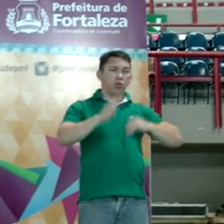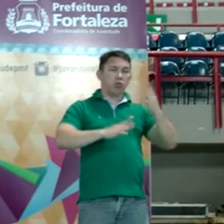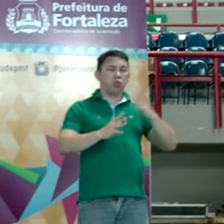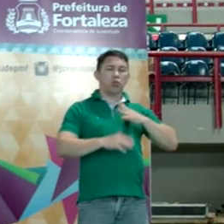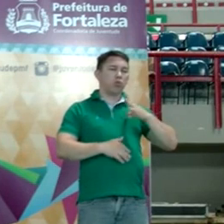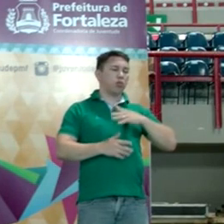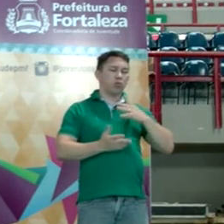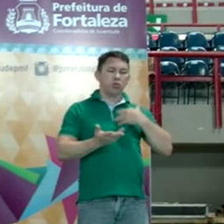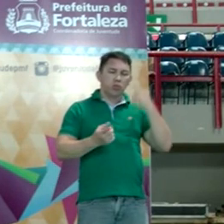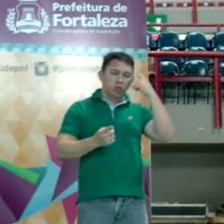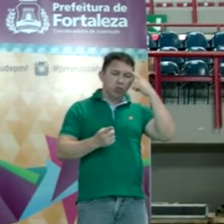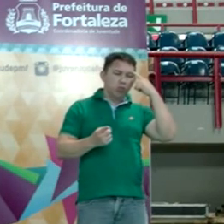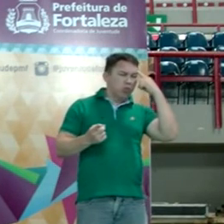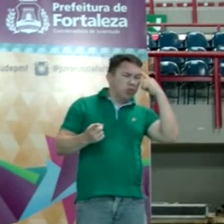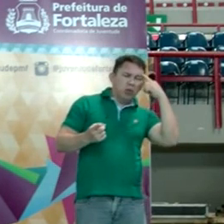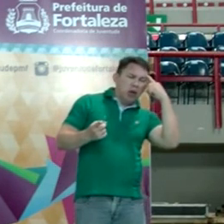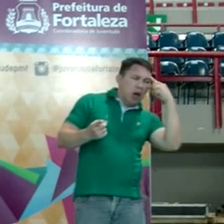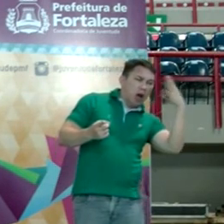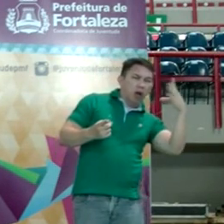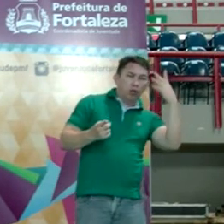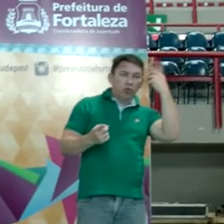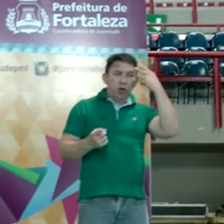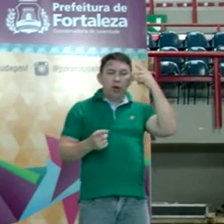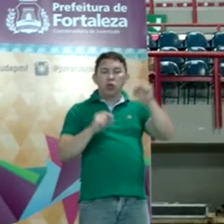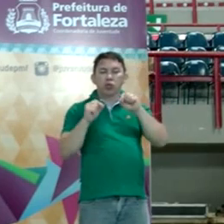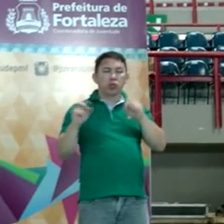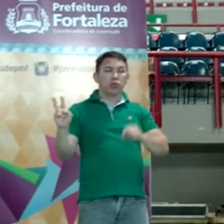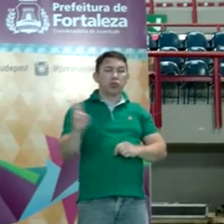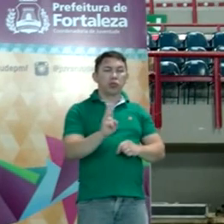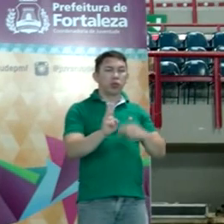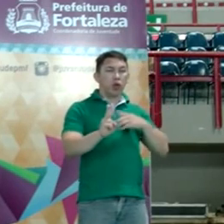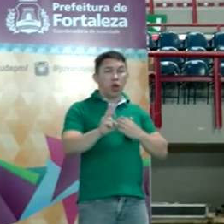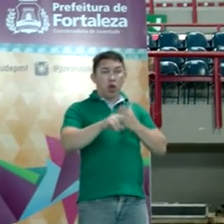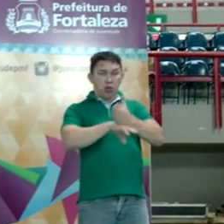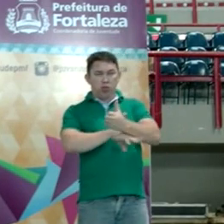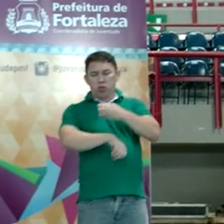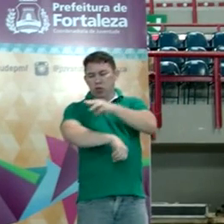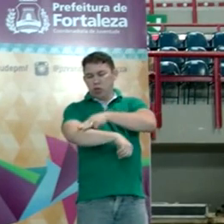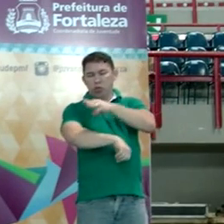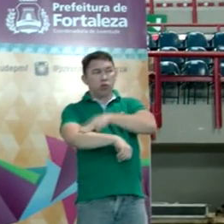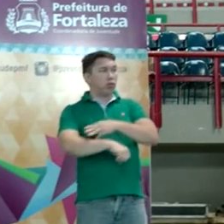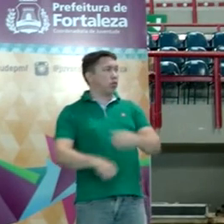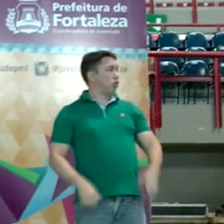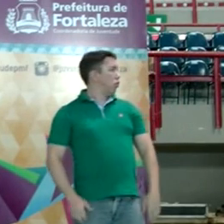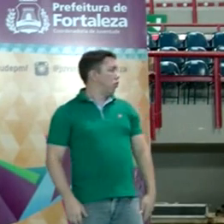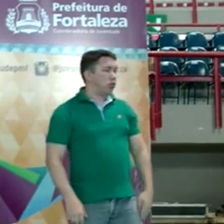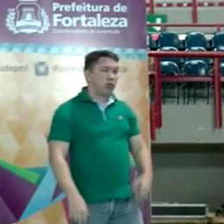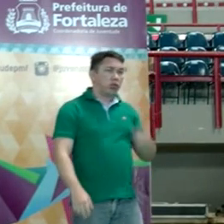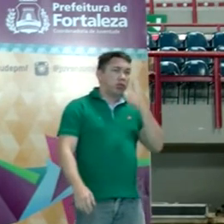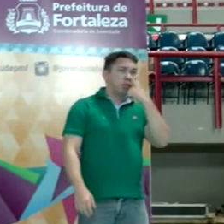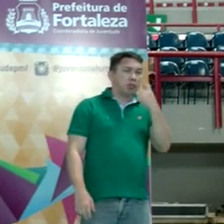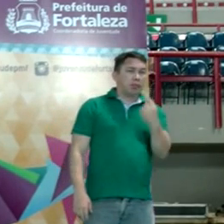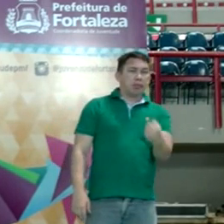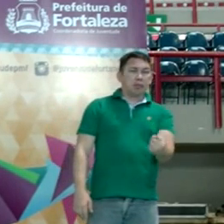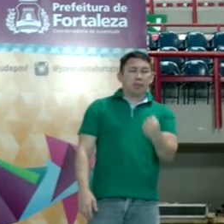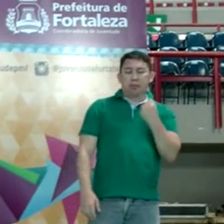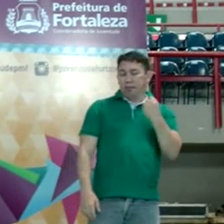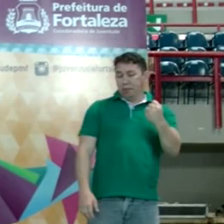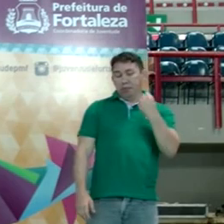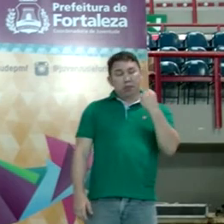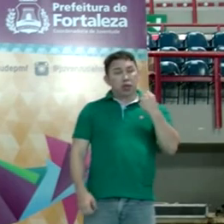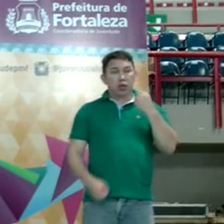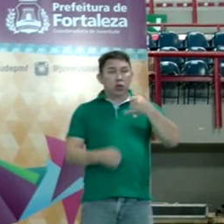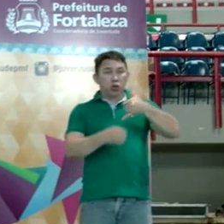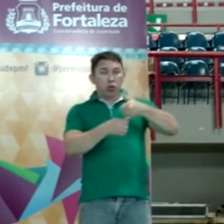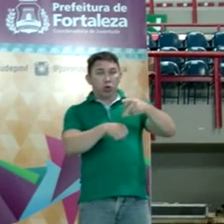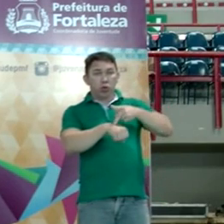treinamento normal a um trabalhador da Petrobras. O que tinha acontecido? Tu chega lá em Mossoró, meu amigo, é um fedor desgraçado de